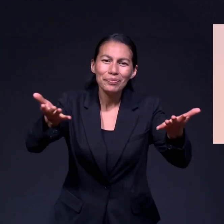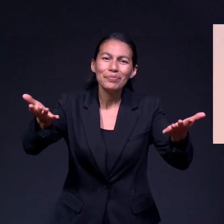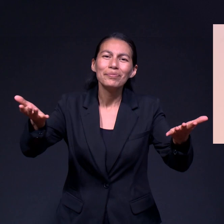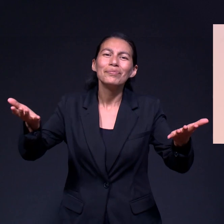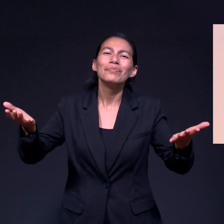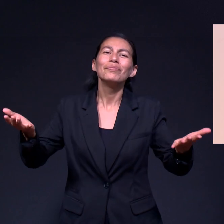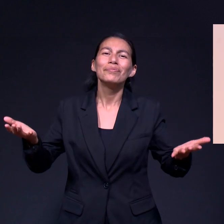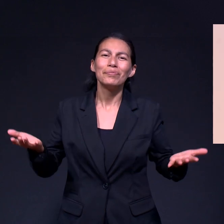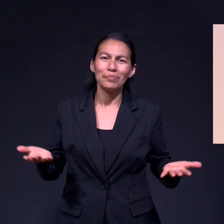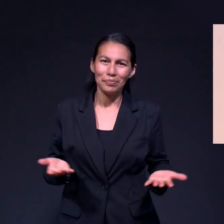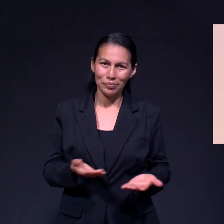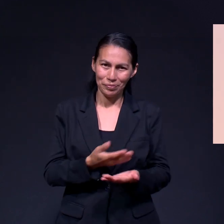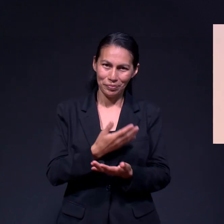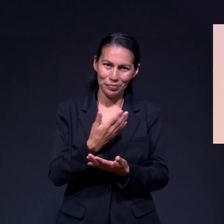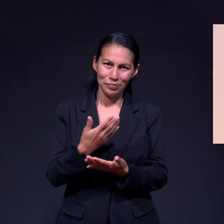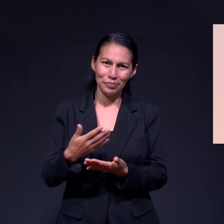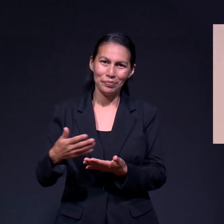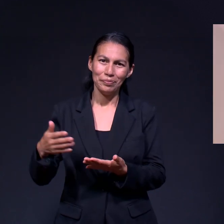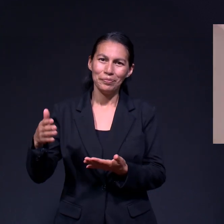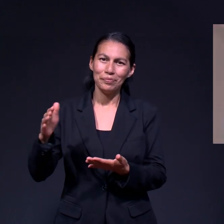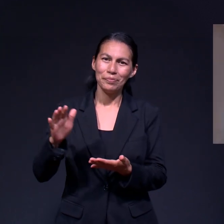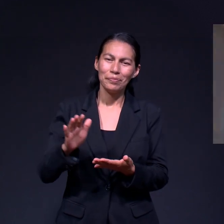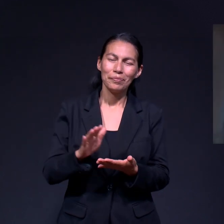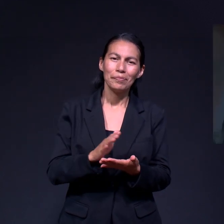que lo puedas ver